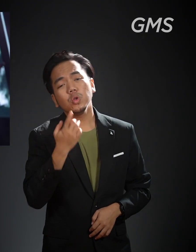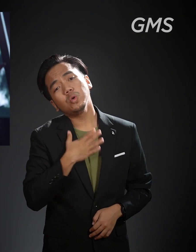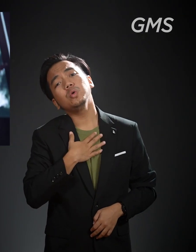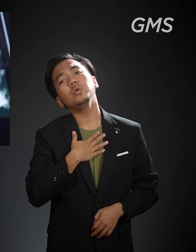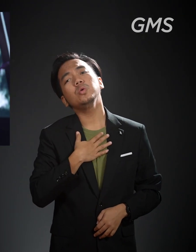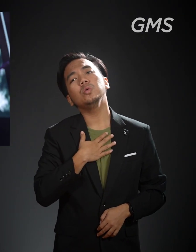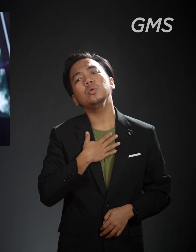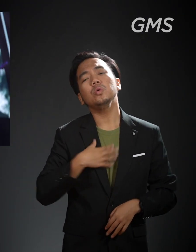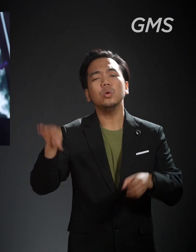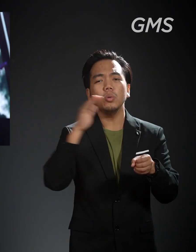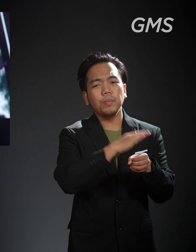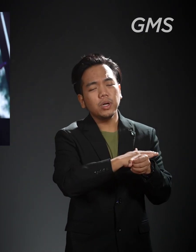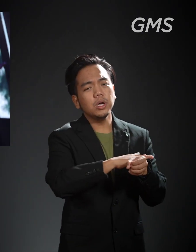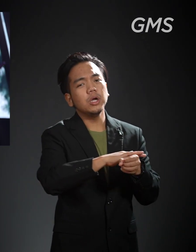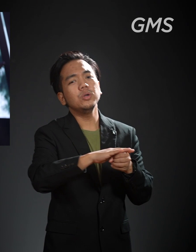Mulutku